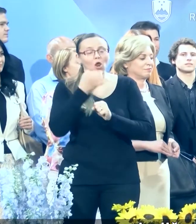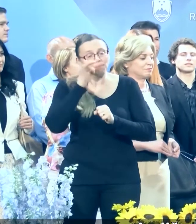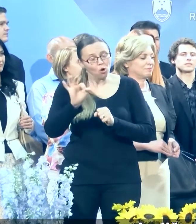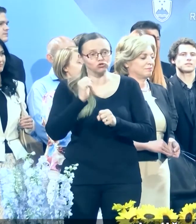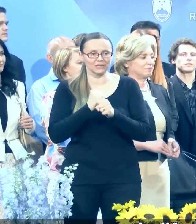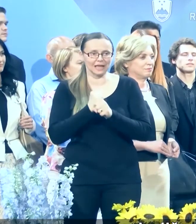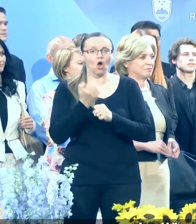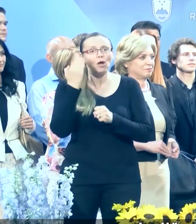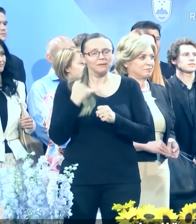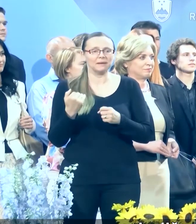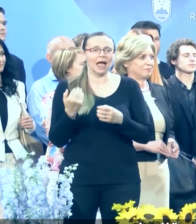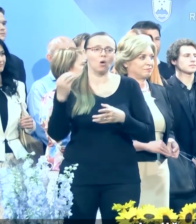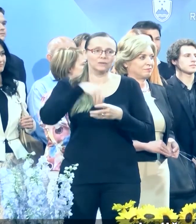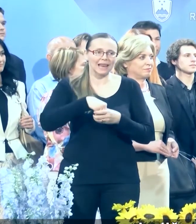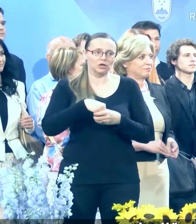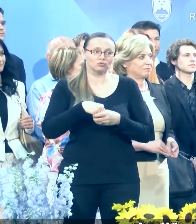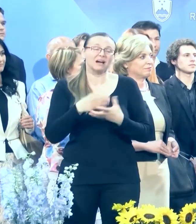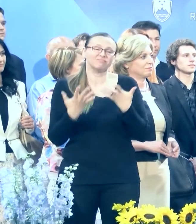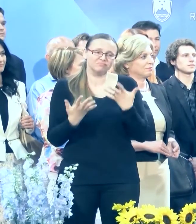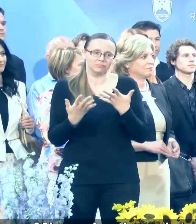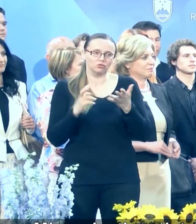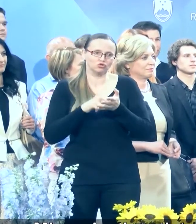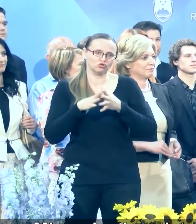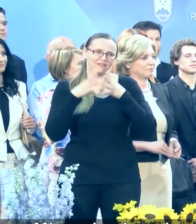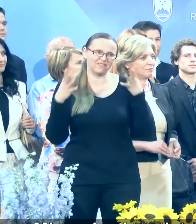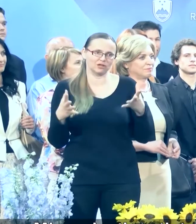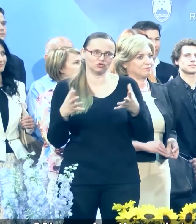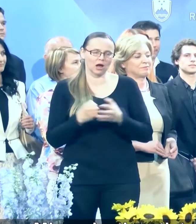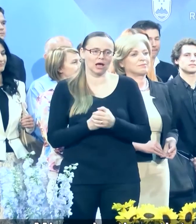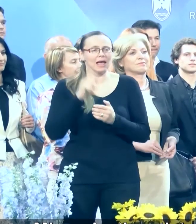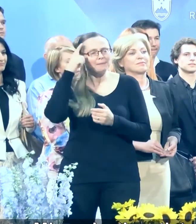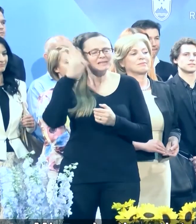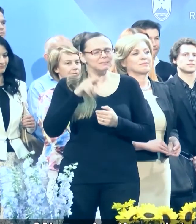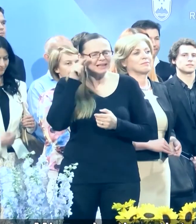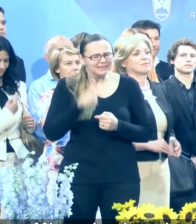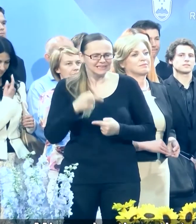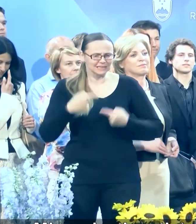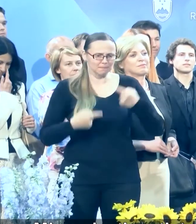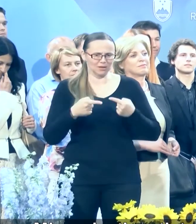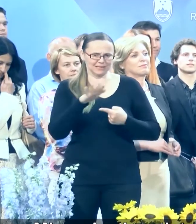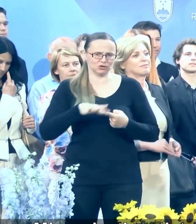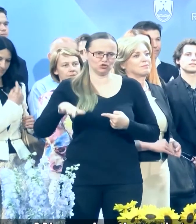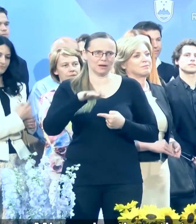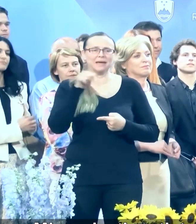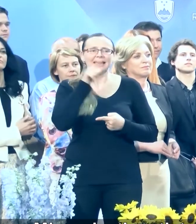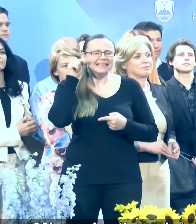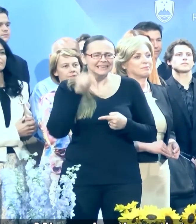delo, bi bila udeležba na volitva zagotovo še večja. Mislim zlasti na tiste politične subjekte in pa tiste medije, ki